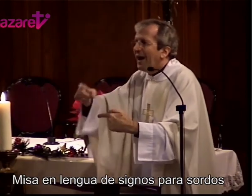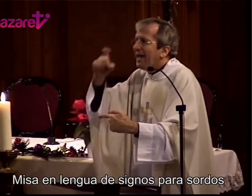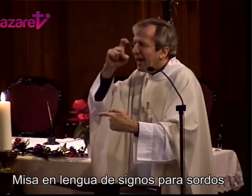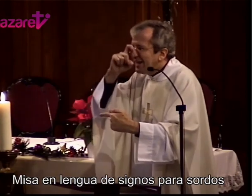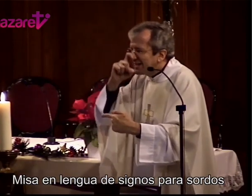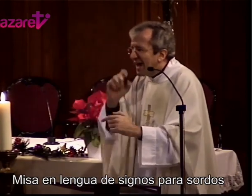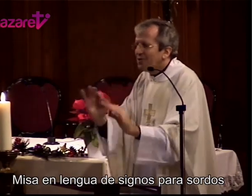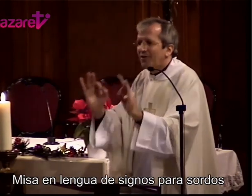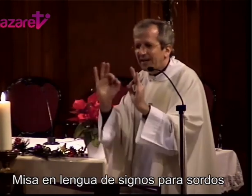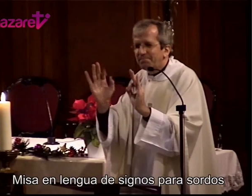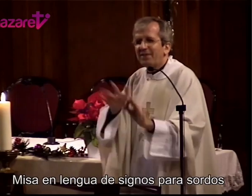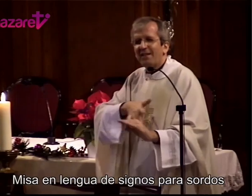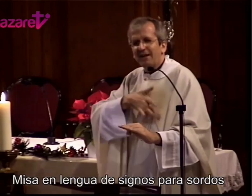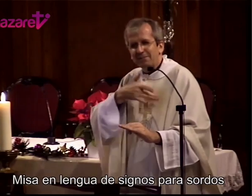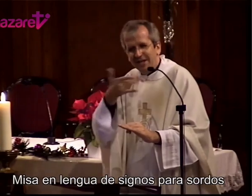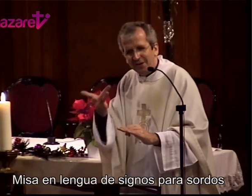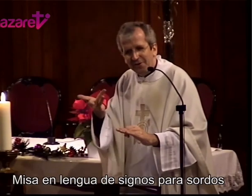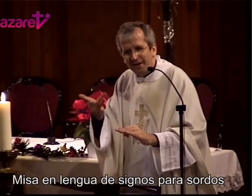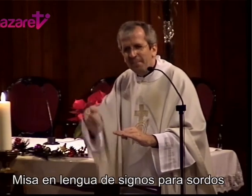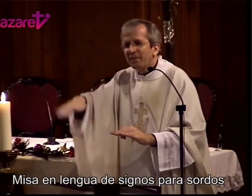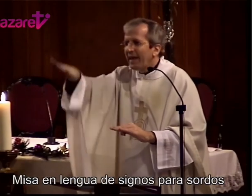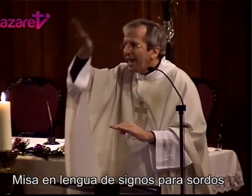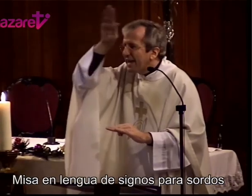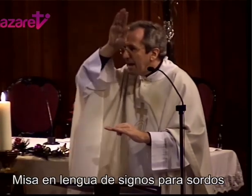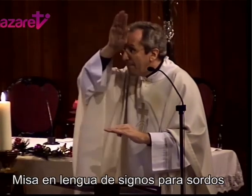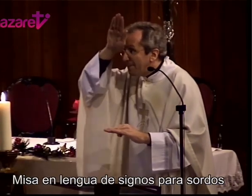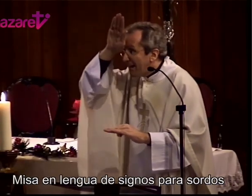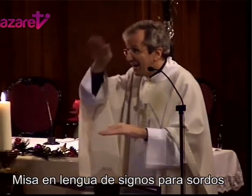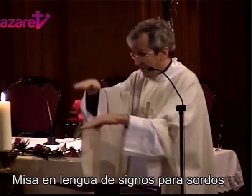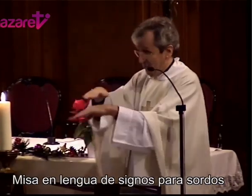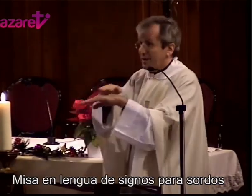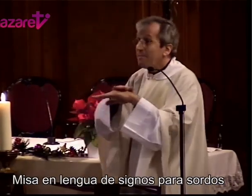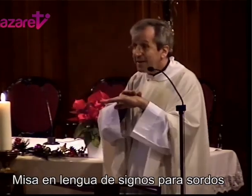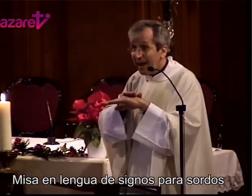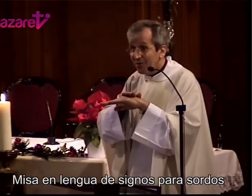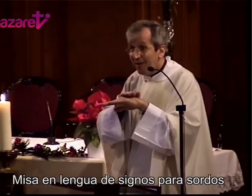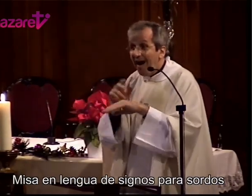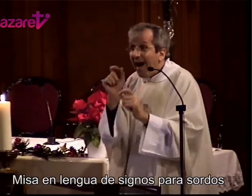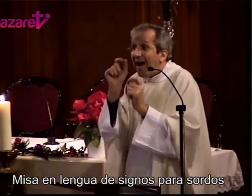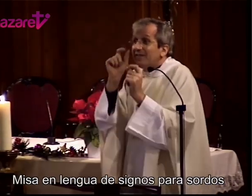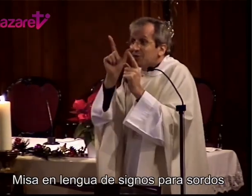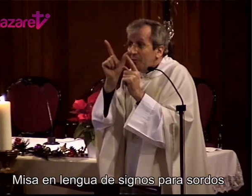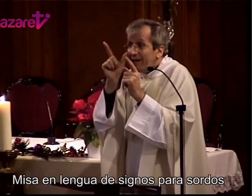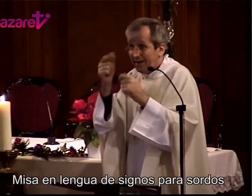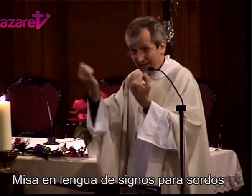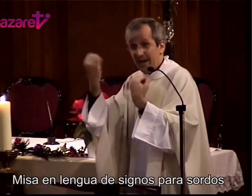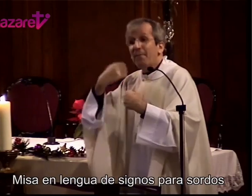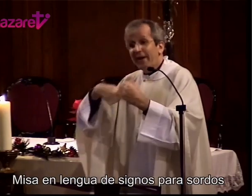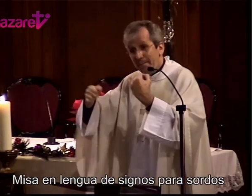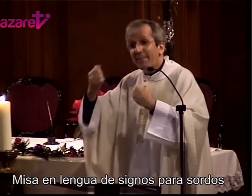en este año especial de la misericordia, en que el Papa nos ha invitado a descubrir y a poner en